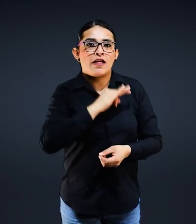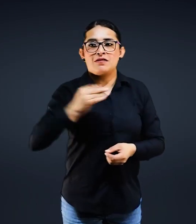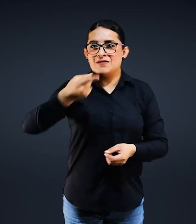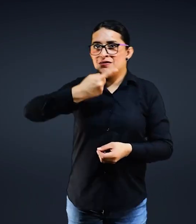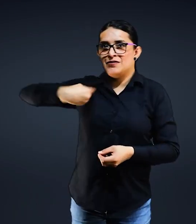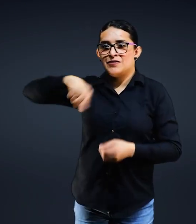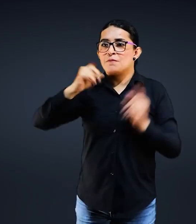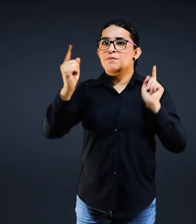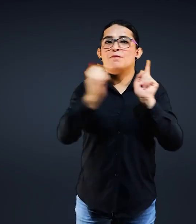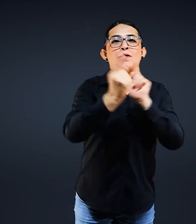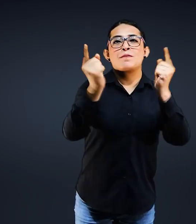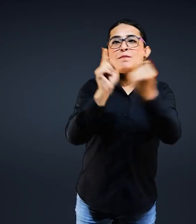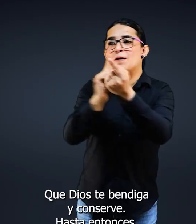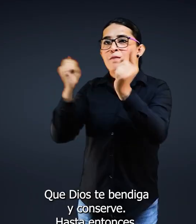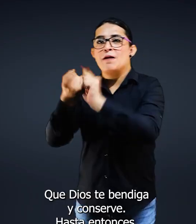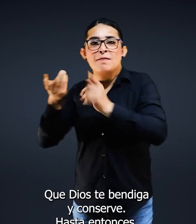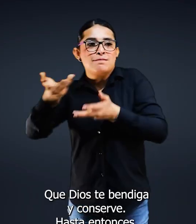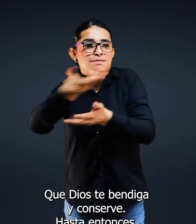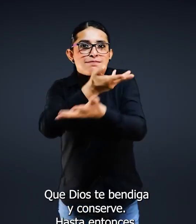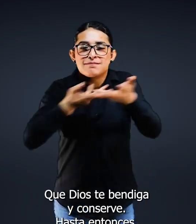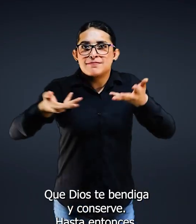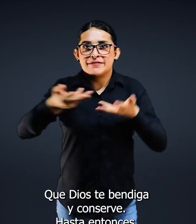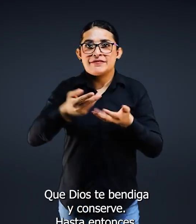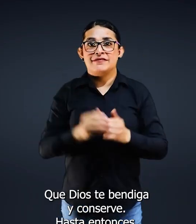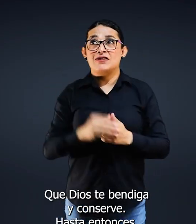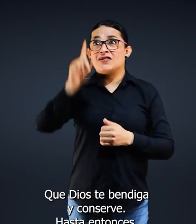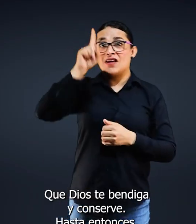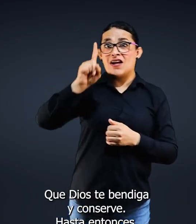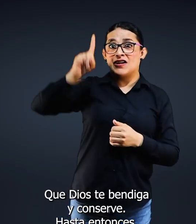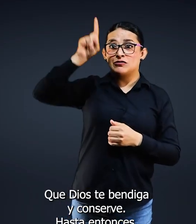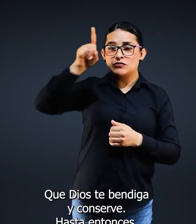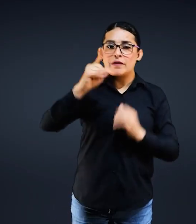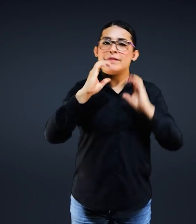Que Dios te bendiga y conserve. Hasta entonces.